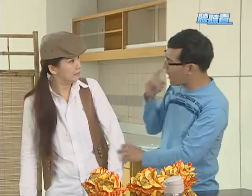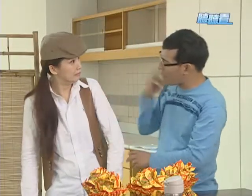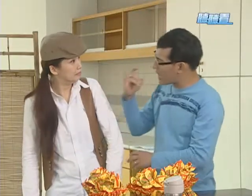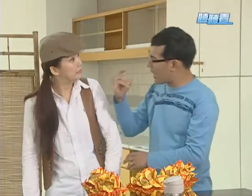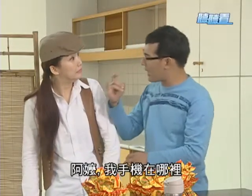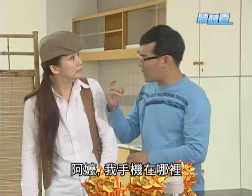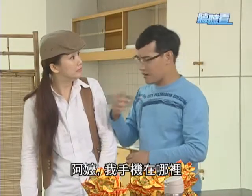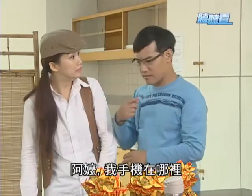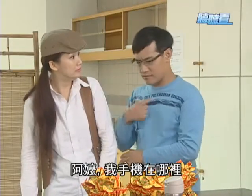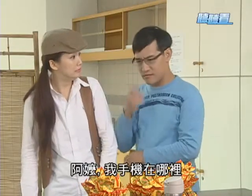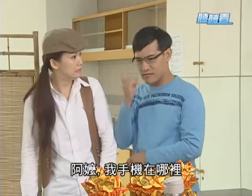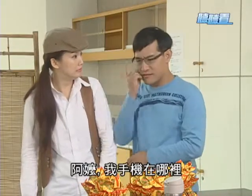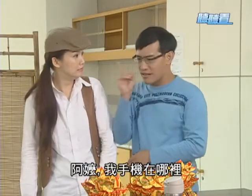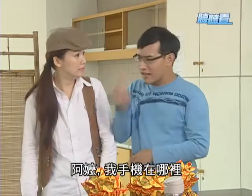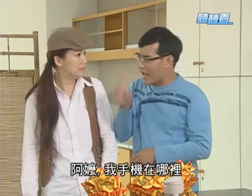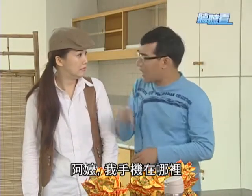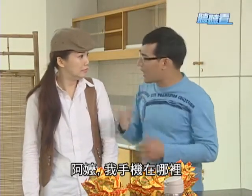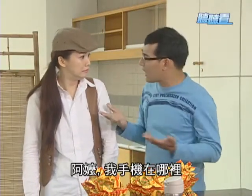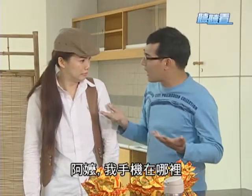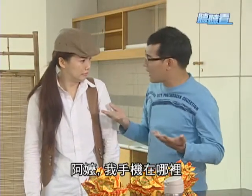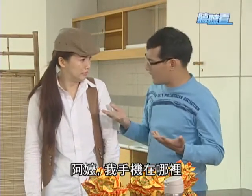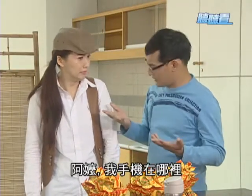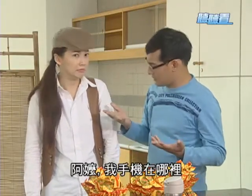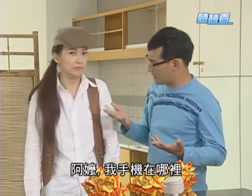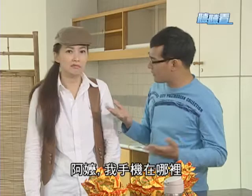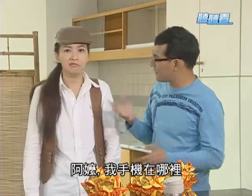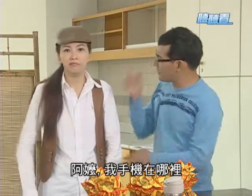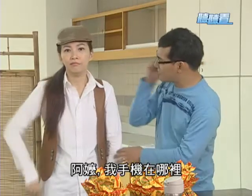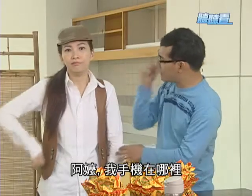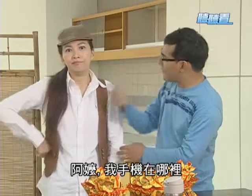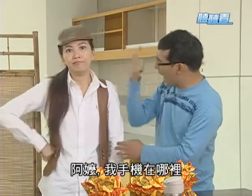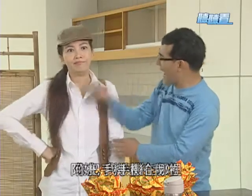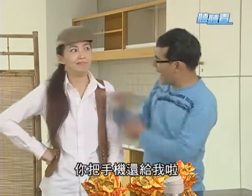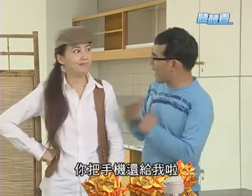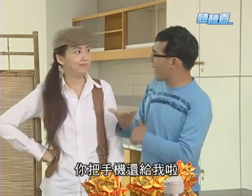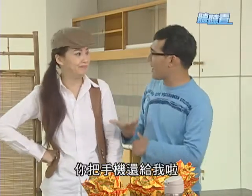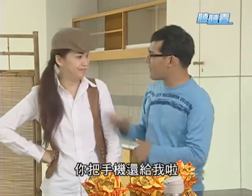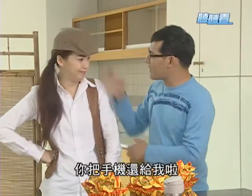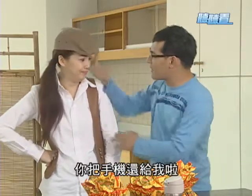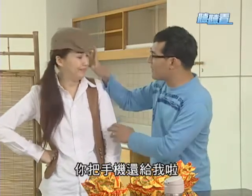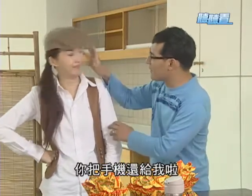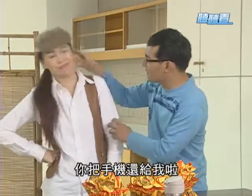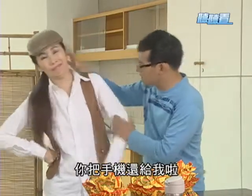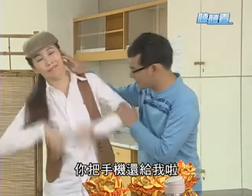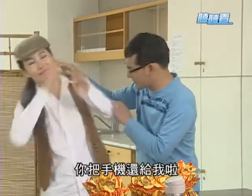阿妈。我手机在哪里？你把手机还给我啦！